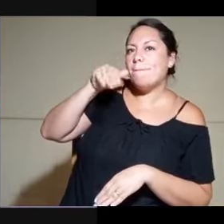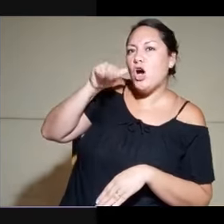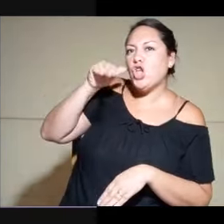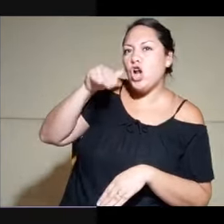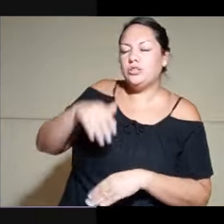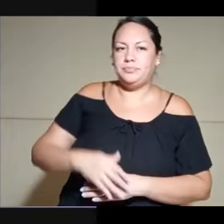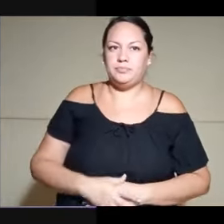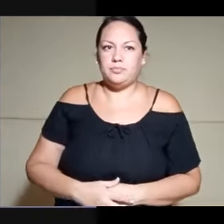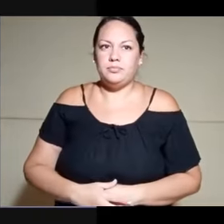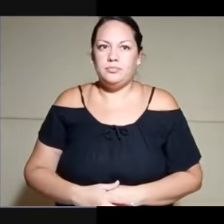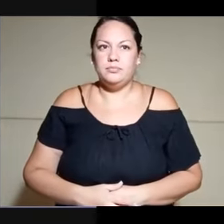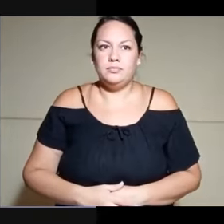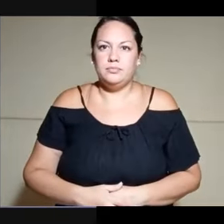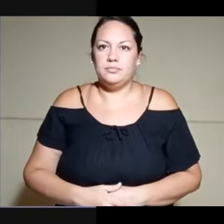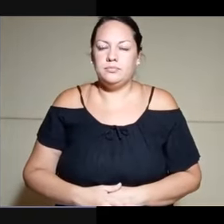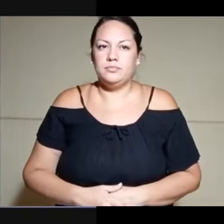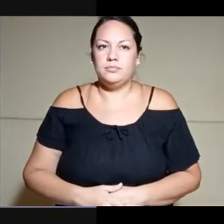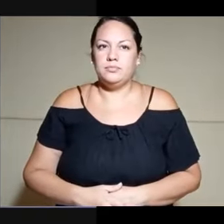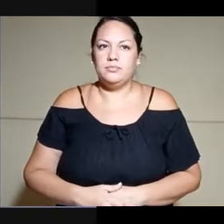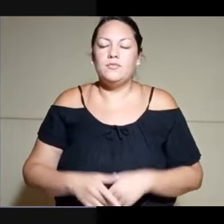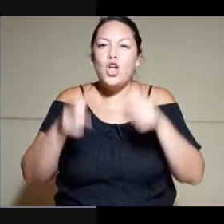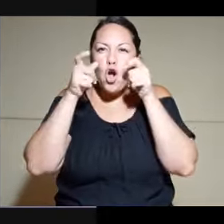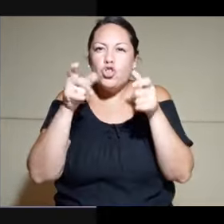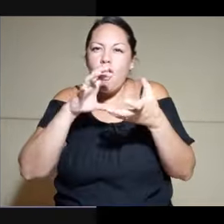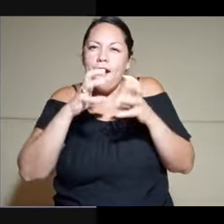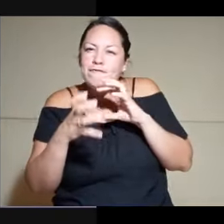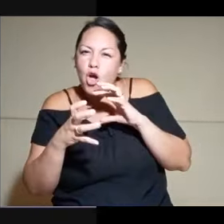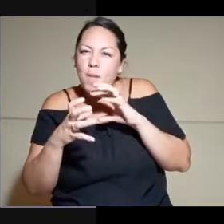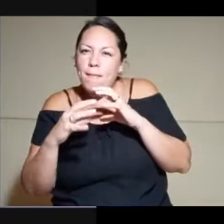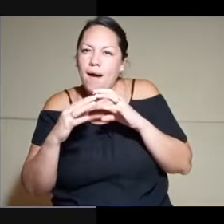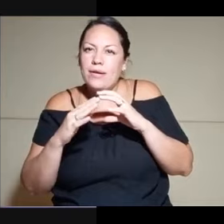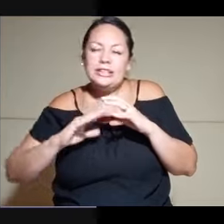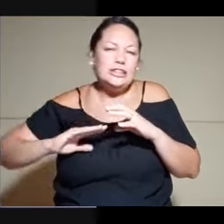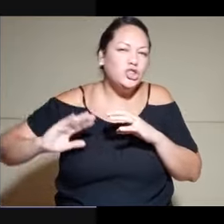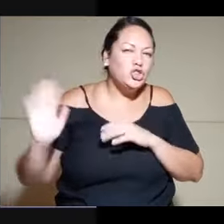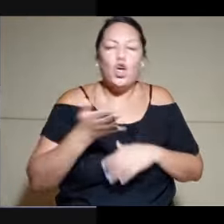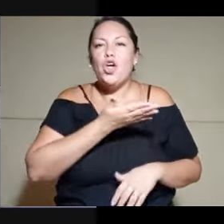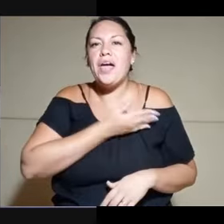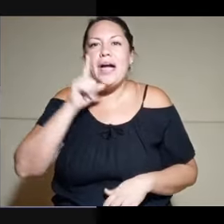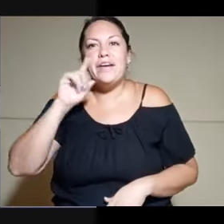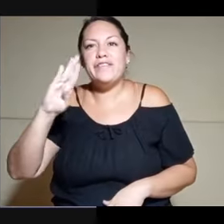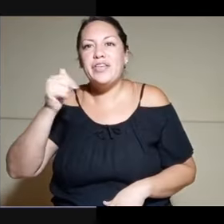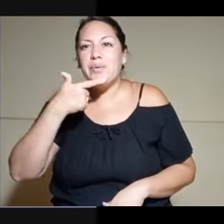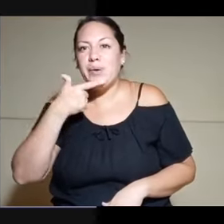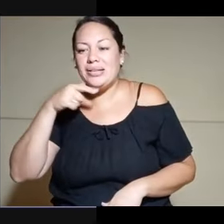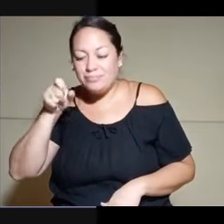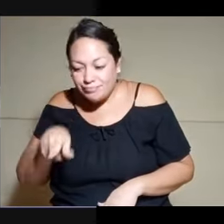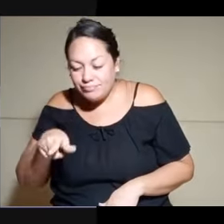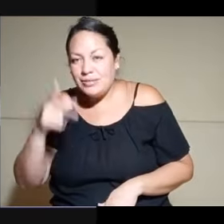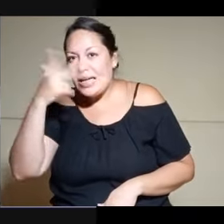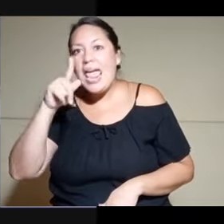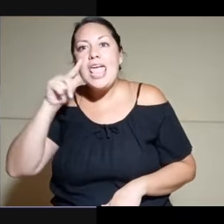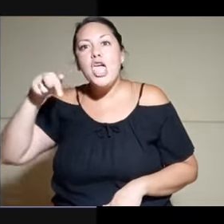¿Qué hace? Que se Es el acopló. nervio motor de la lengua. Muy bien, es el nervio motor de la lengua. Controla Por lo su tanto,